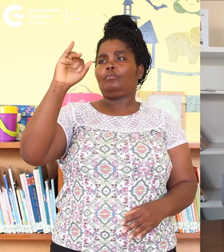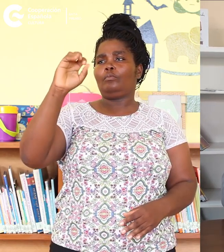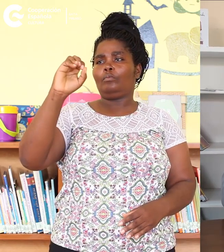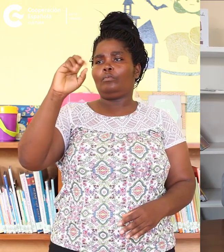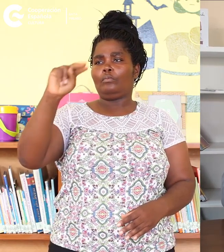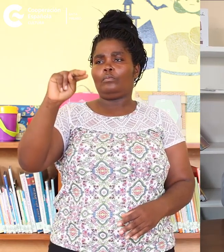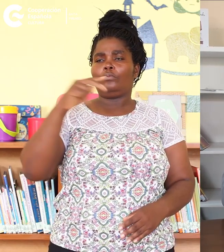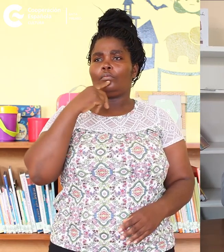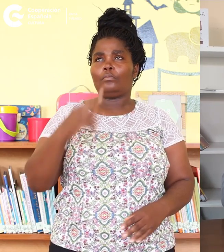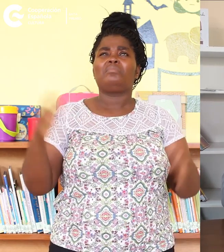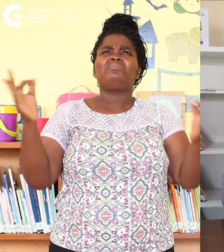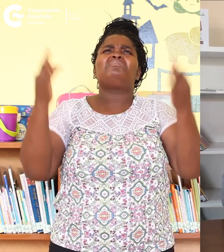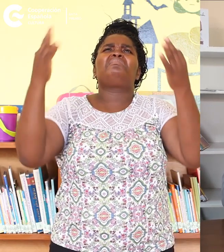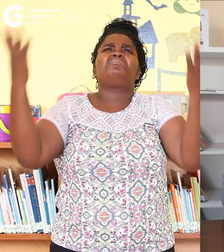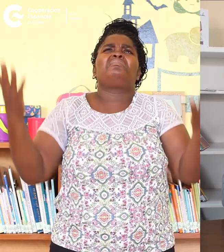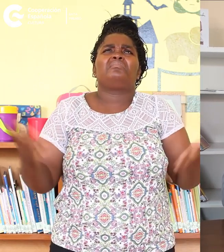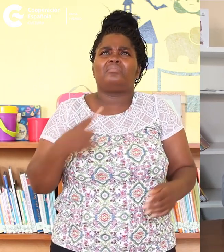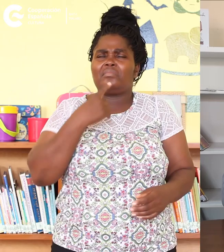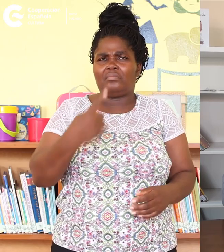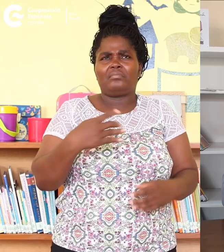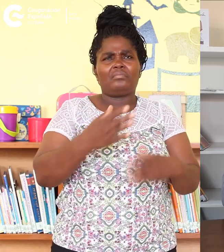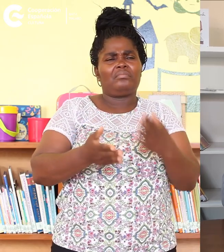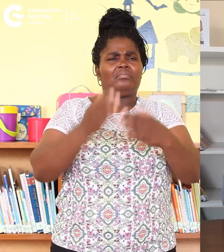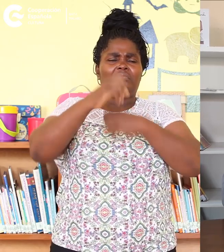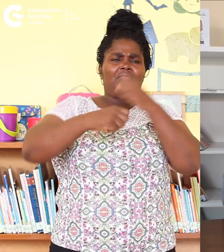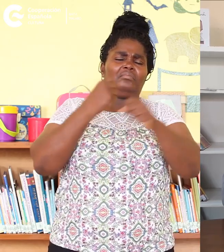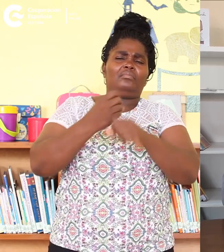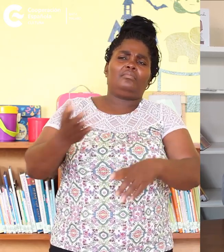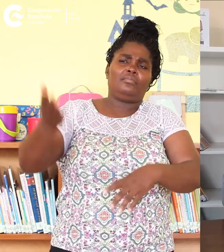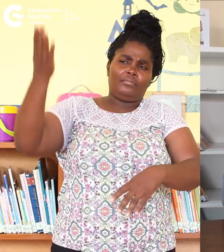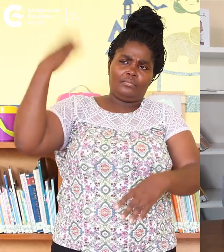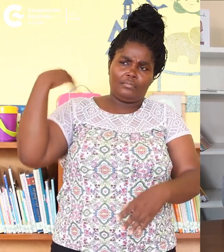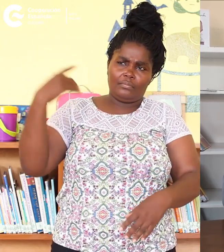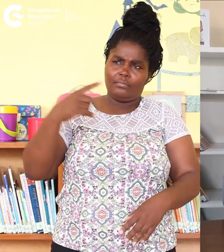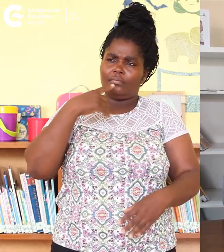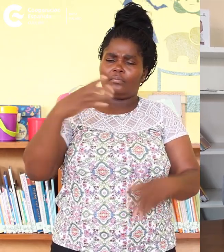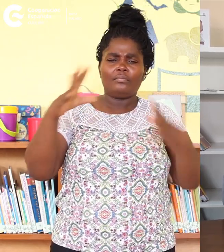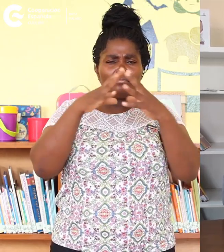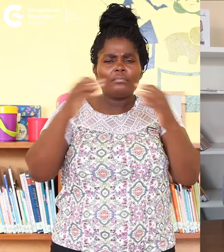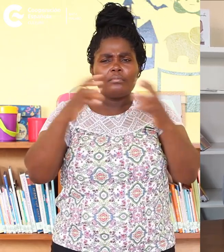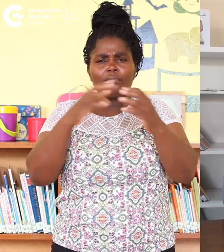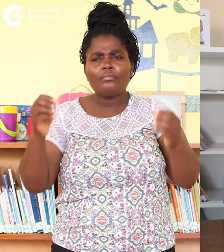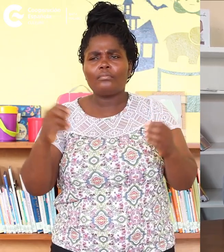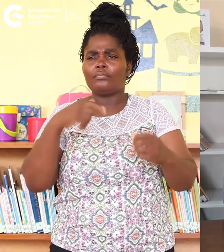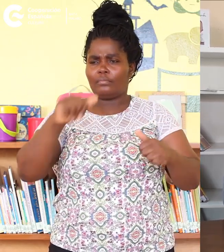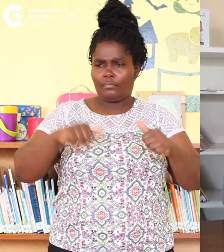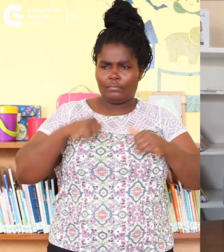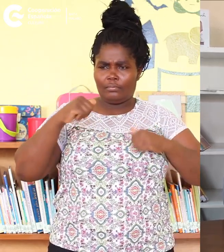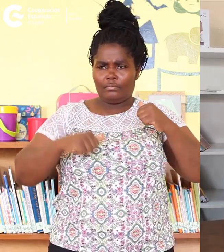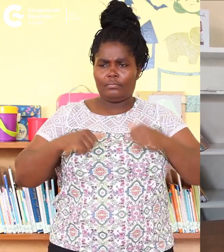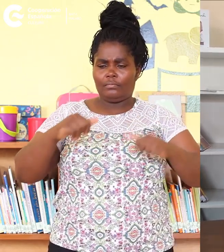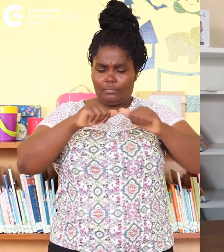¿Vamos a hacer un festival como el año pasado? ¿Recitaremos poemas? ¿Habrá teatro?